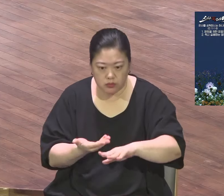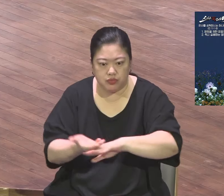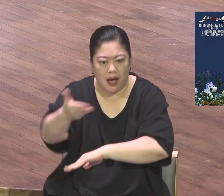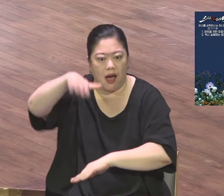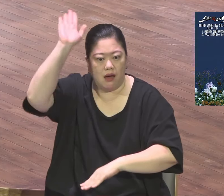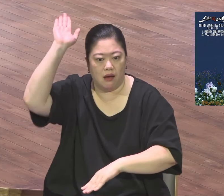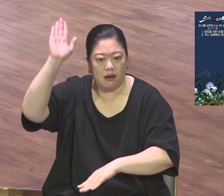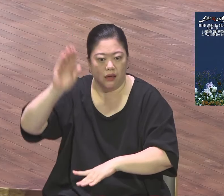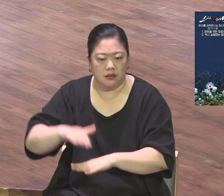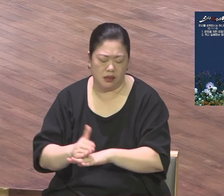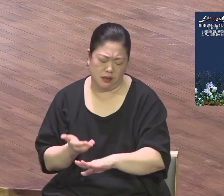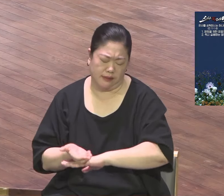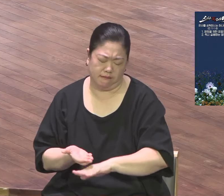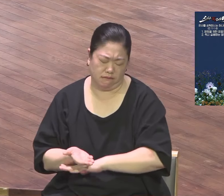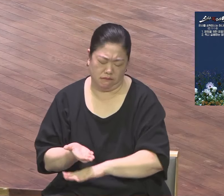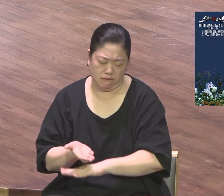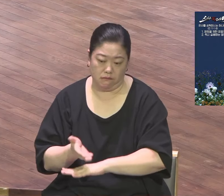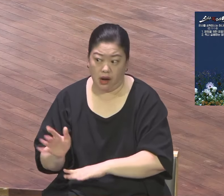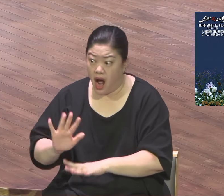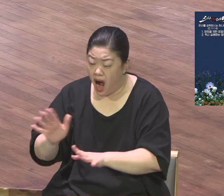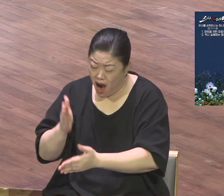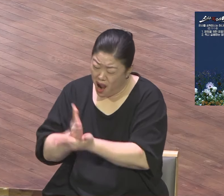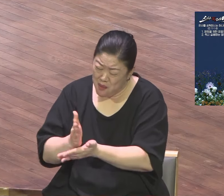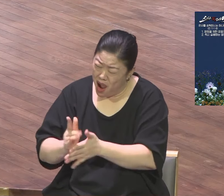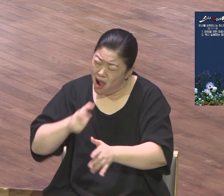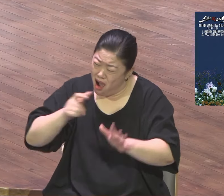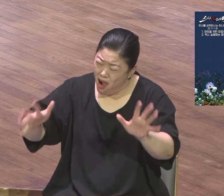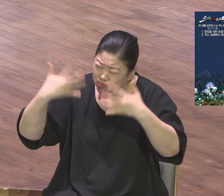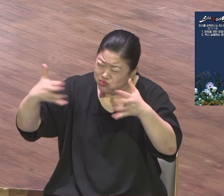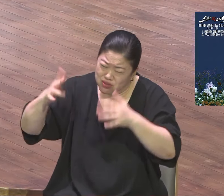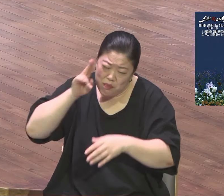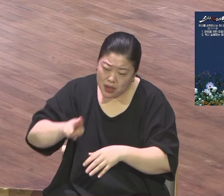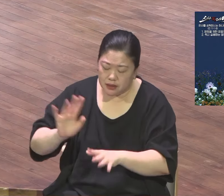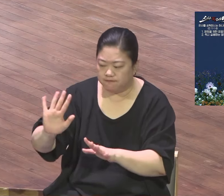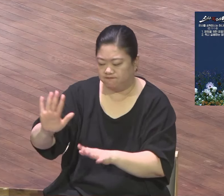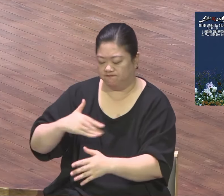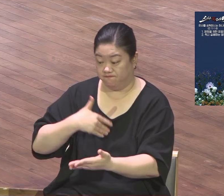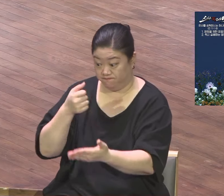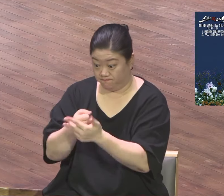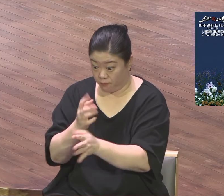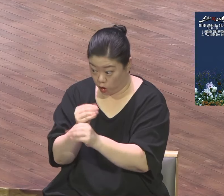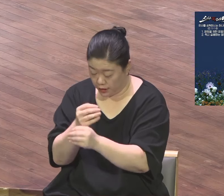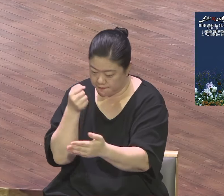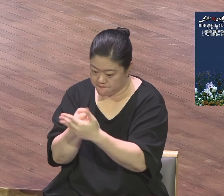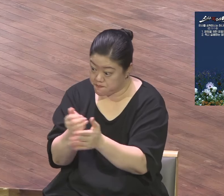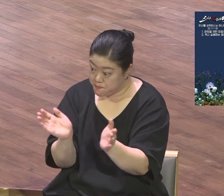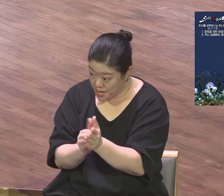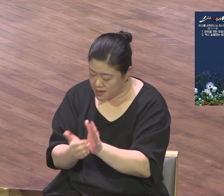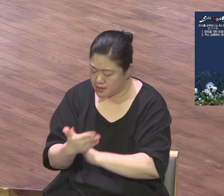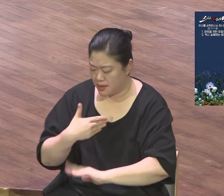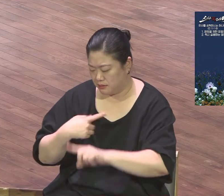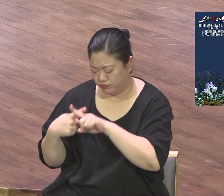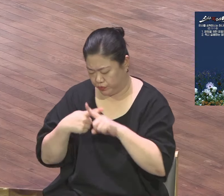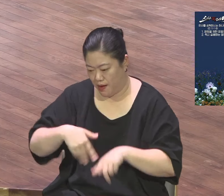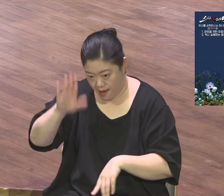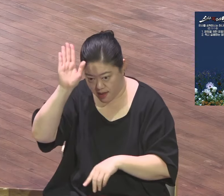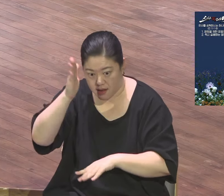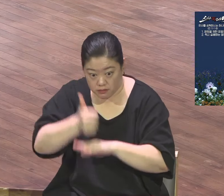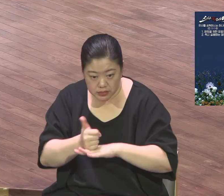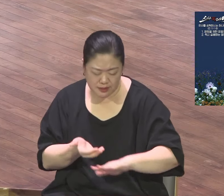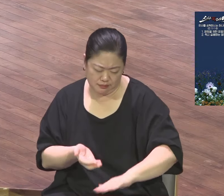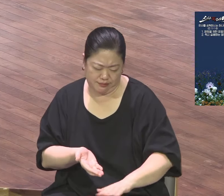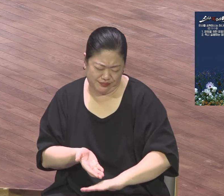적시로 순종입니다. 적시로. 이거예요. 안 그러면 쓰임 못 받아요. 적시로 순종. 이 영적 자세가